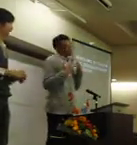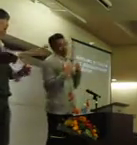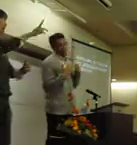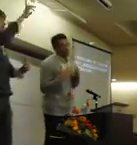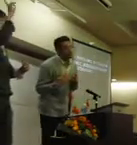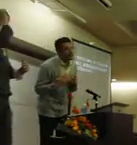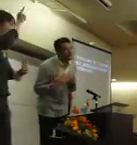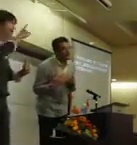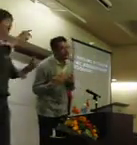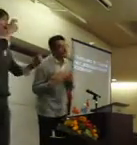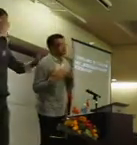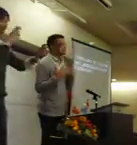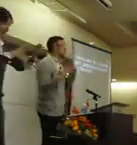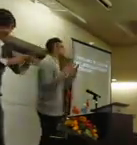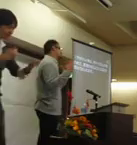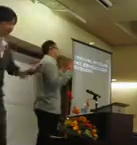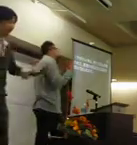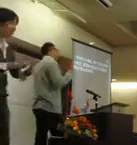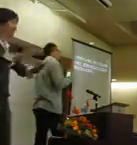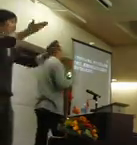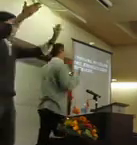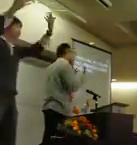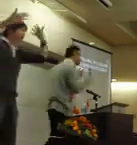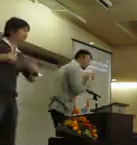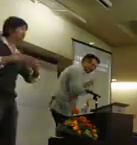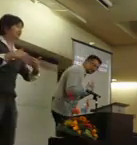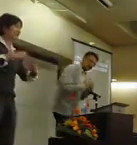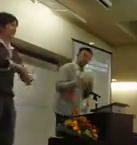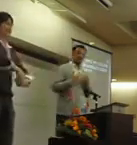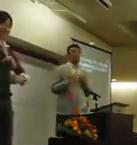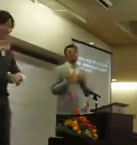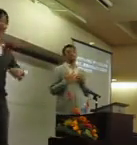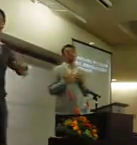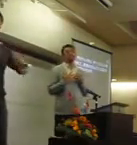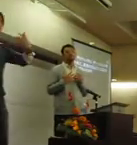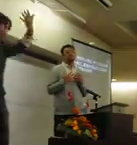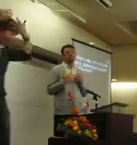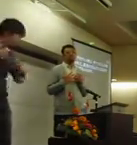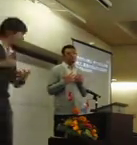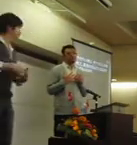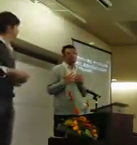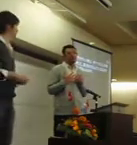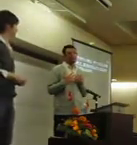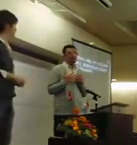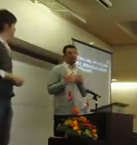神様が必ず働いてくださって、神様の正義が絶対にあって、